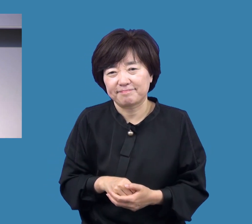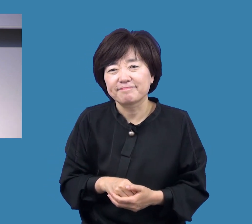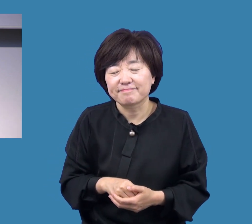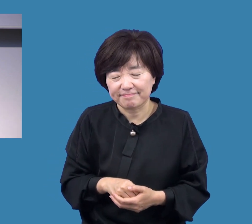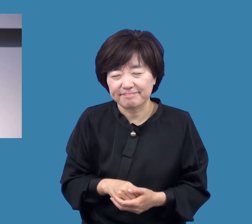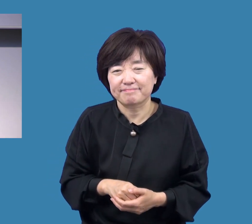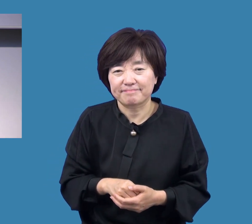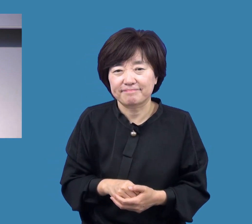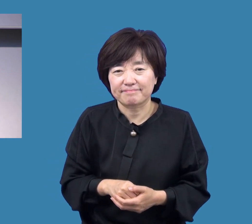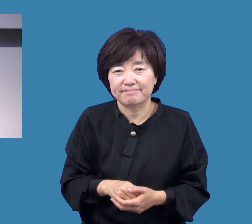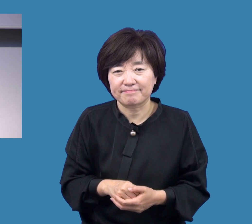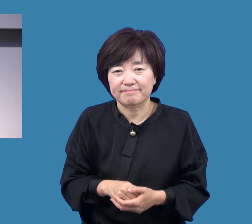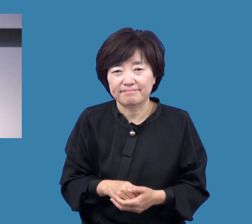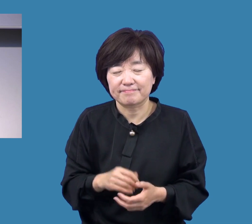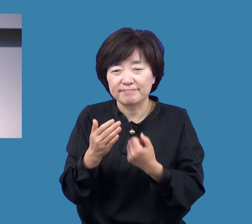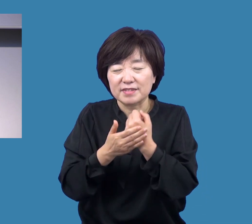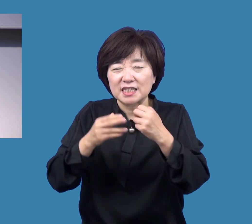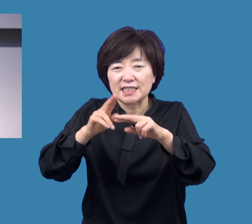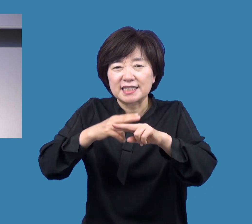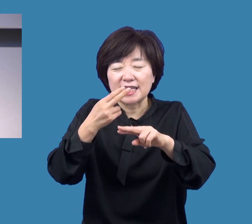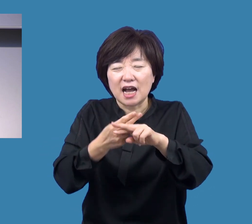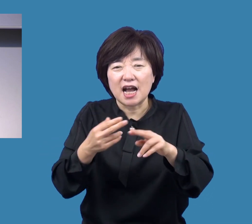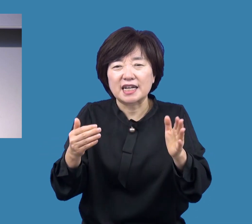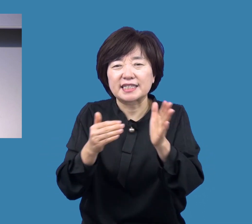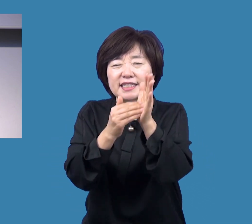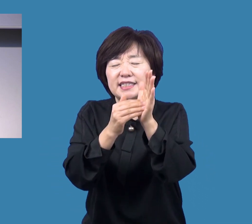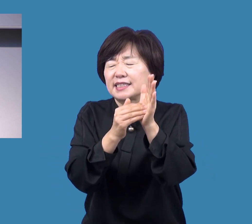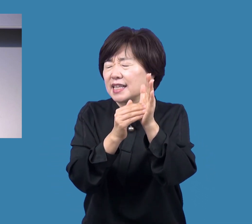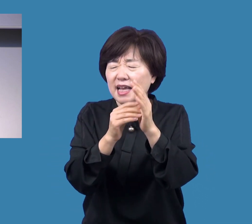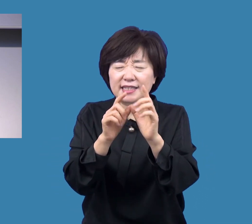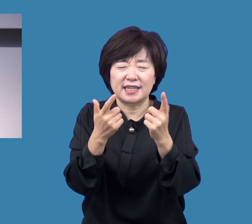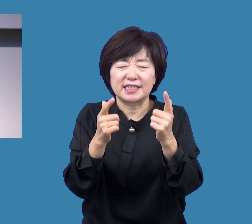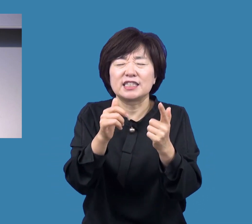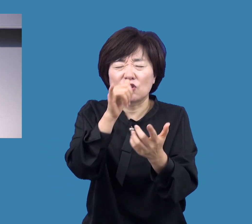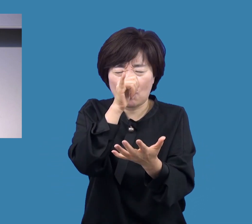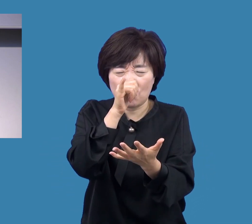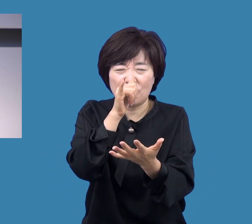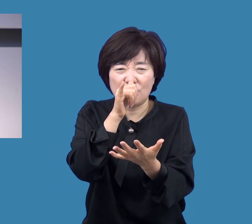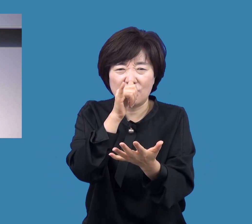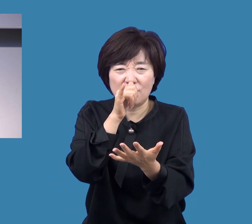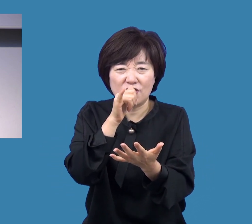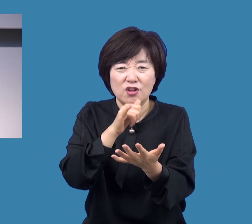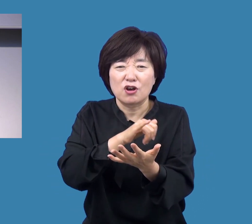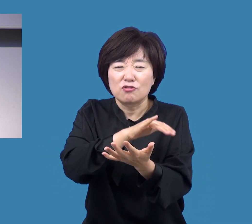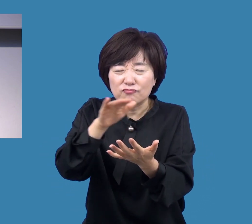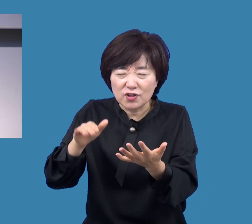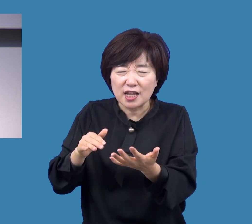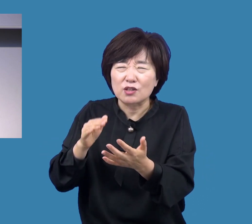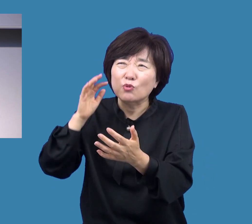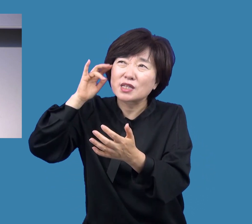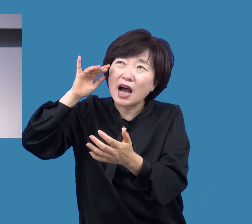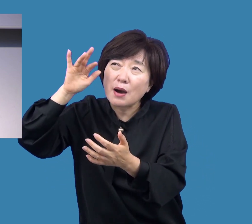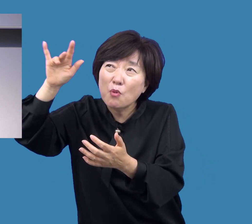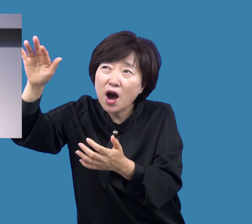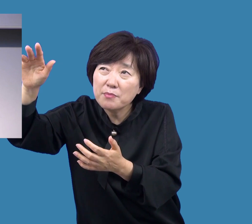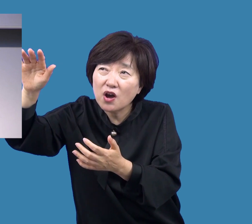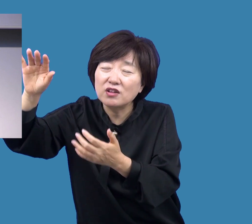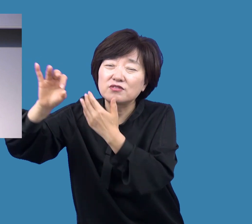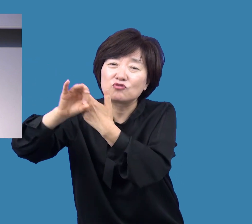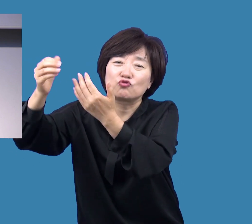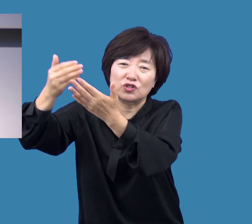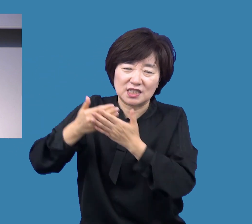더군다나 끝났다는 얘기도 없고, 더군다나 은사를 사모하라고 기록했는데, 이거는 우리에게도 주시겠다는 얘기지. 안